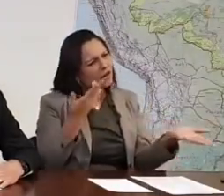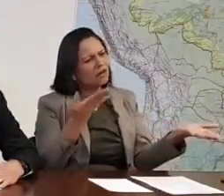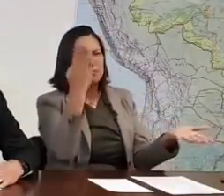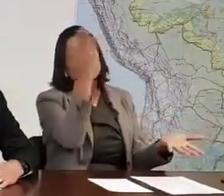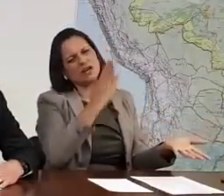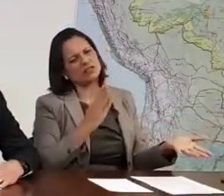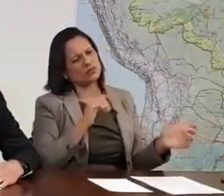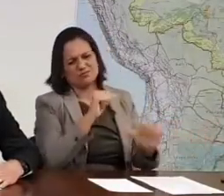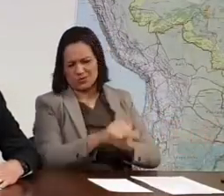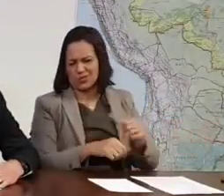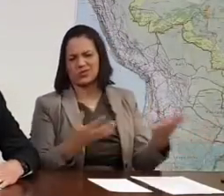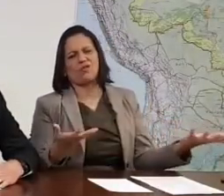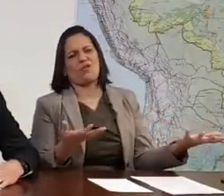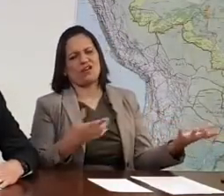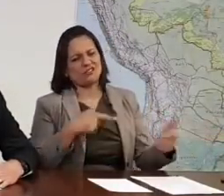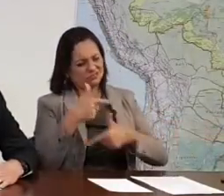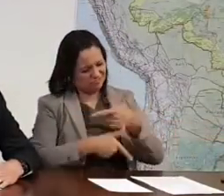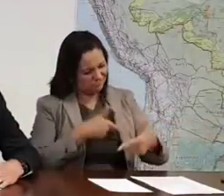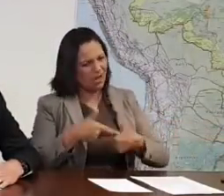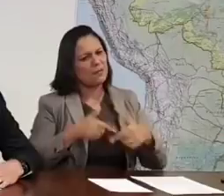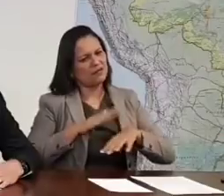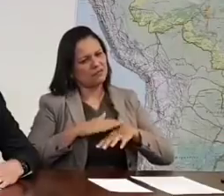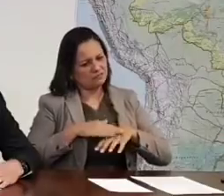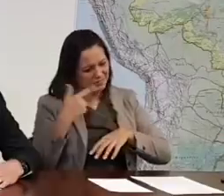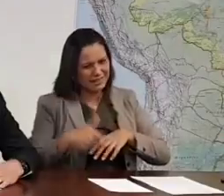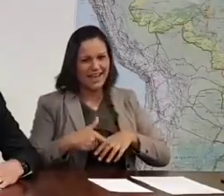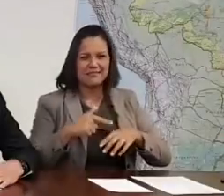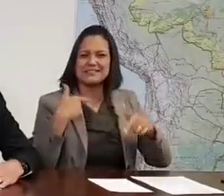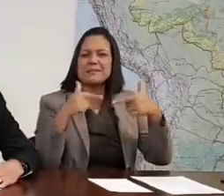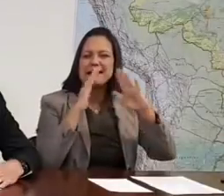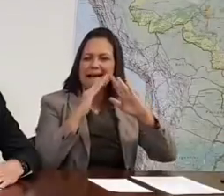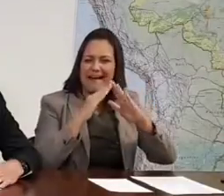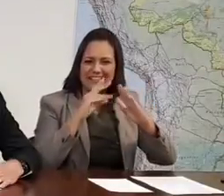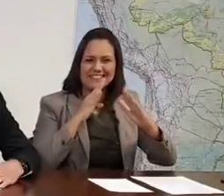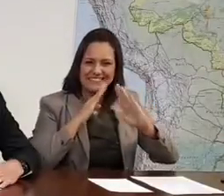Nós estamos fazendo nosso dever de casa, presidente.